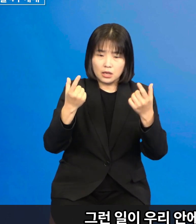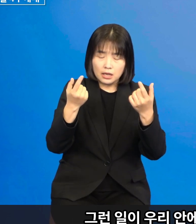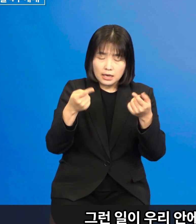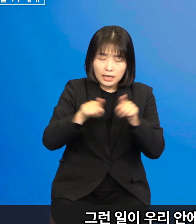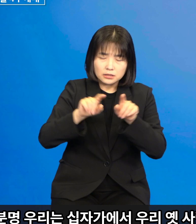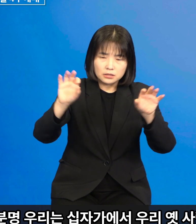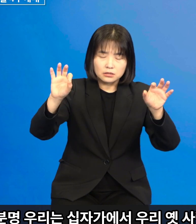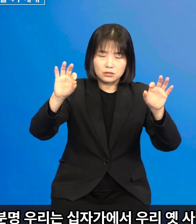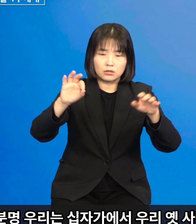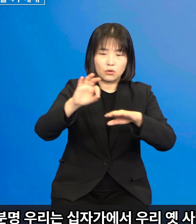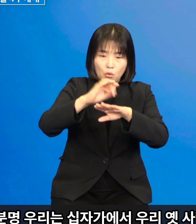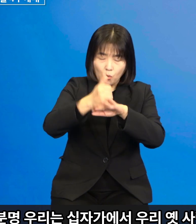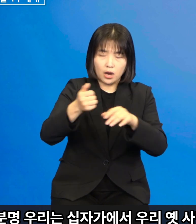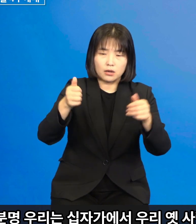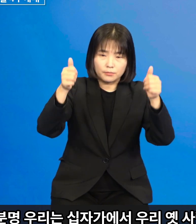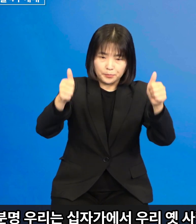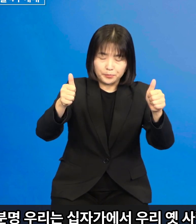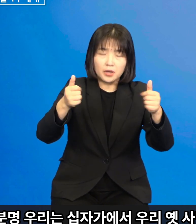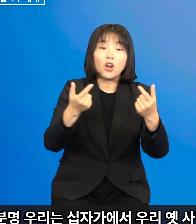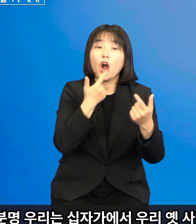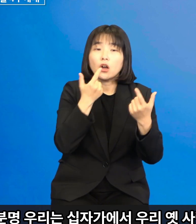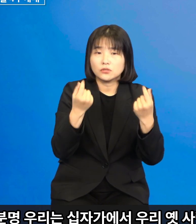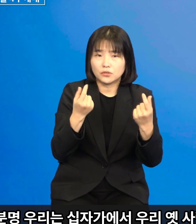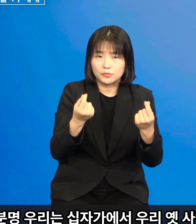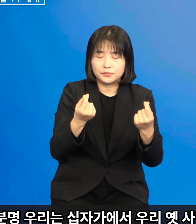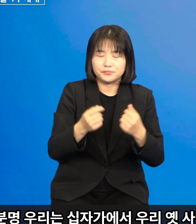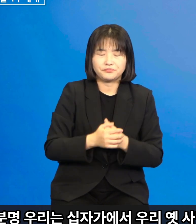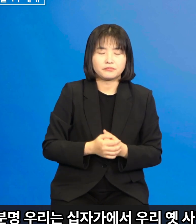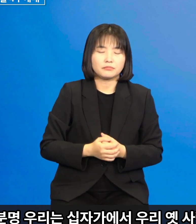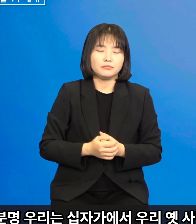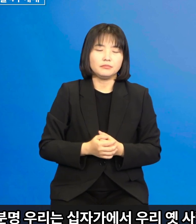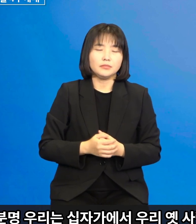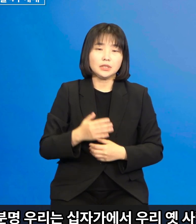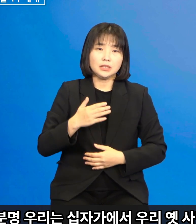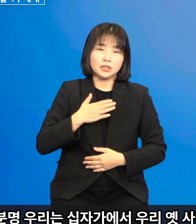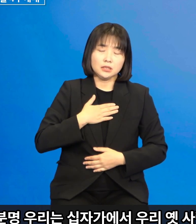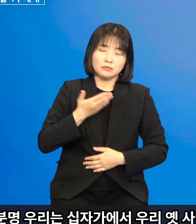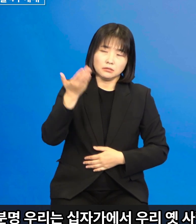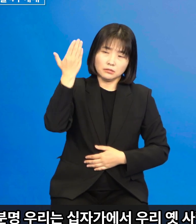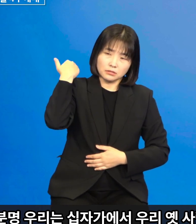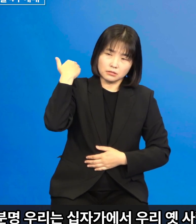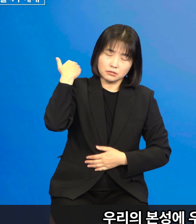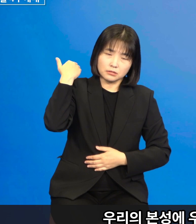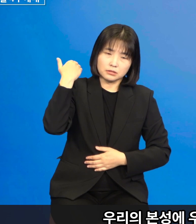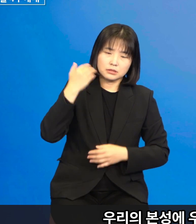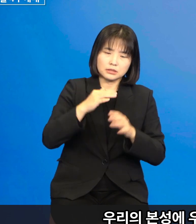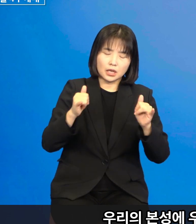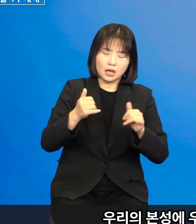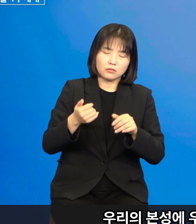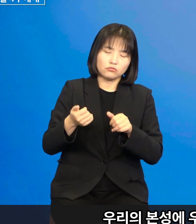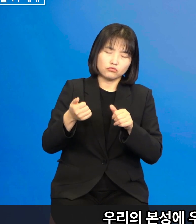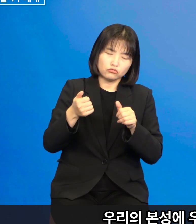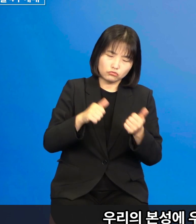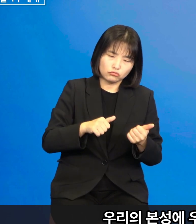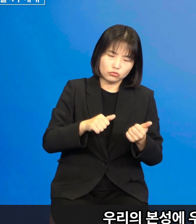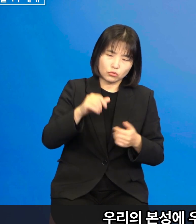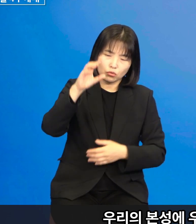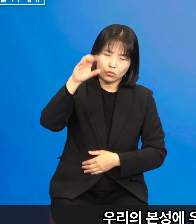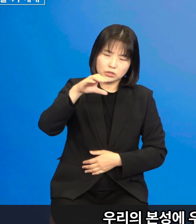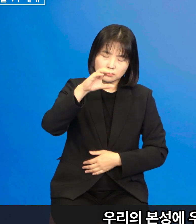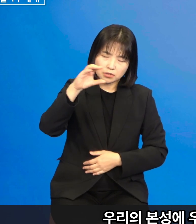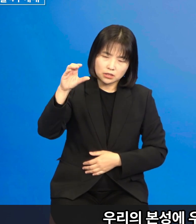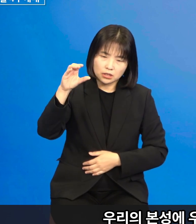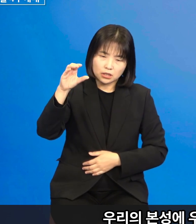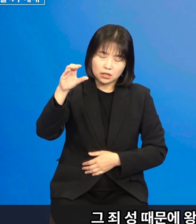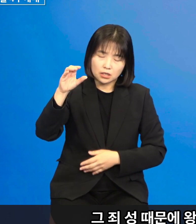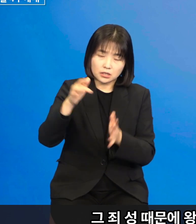있는 것이죠. 분명 우리는 십자가에서 우리 옛사람이 죽었다라고 그렇게 믿고 고백하는데 우리의 본성에, 우리의